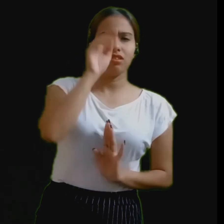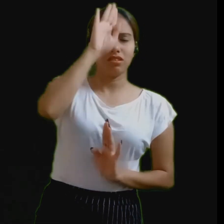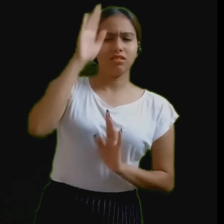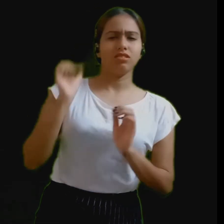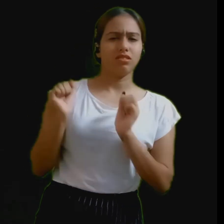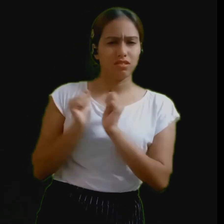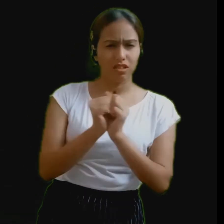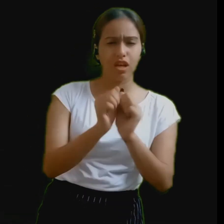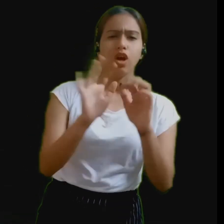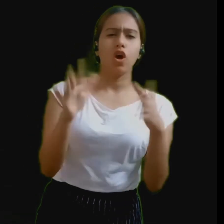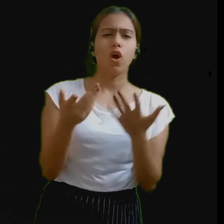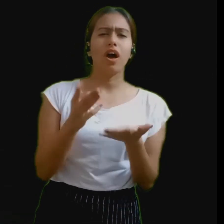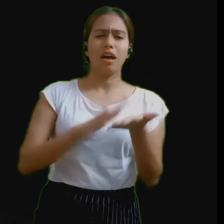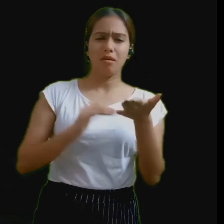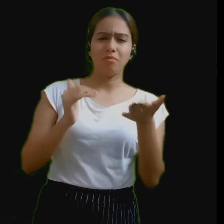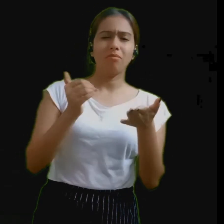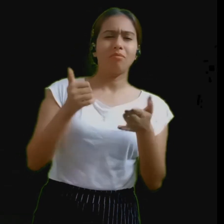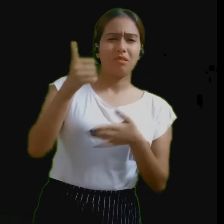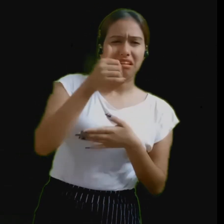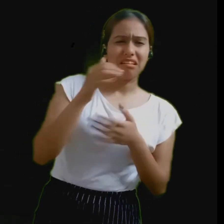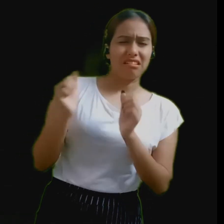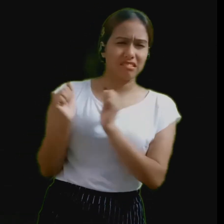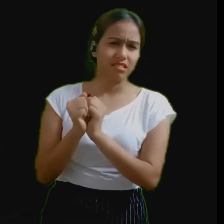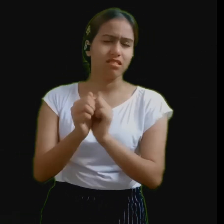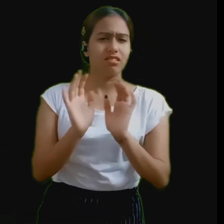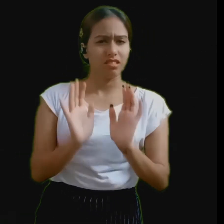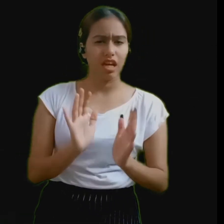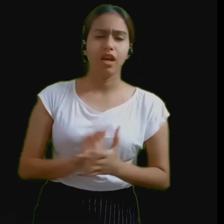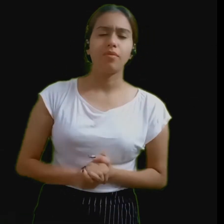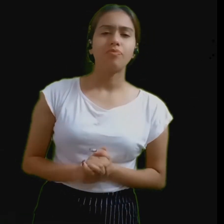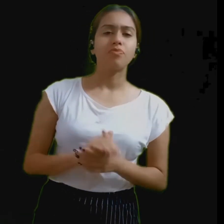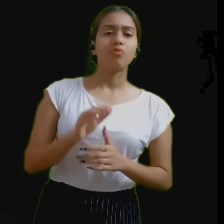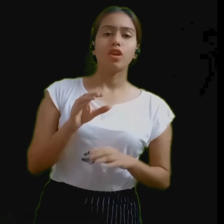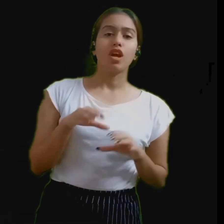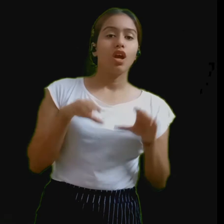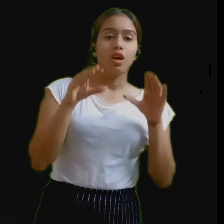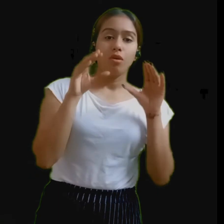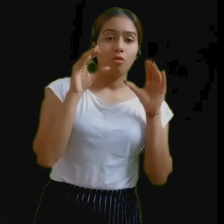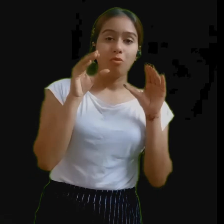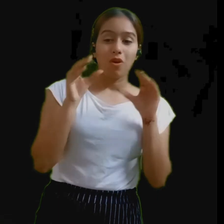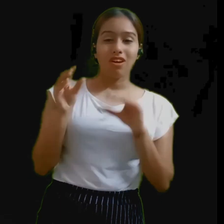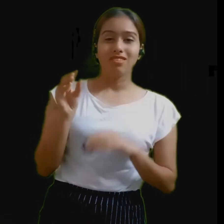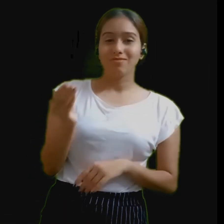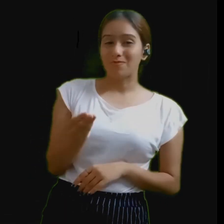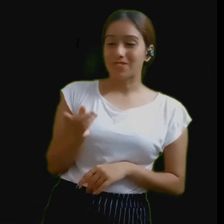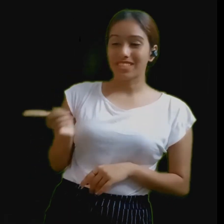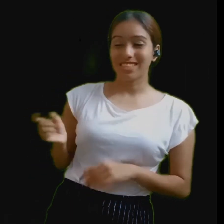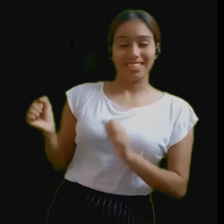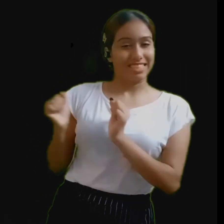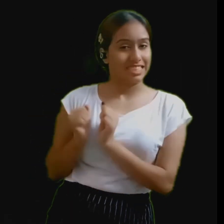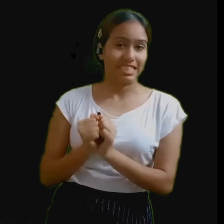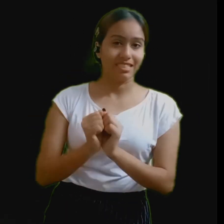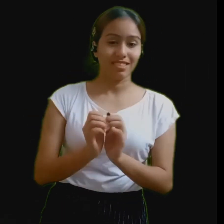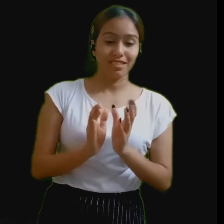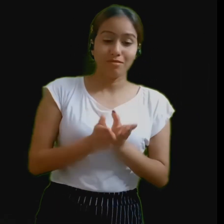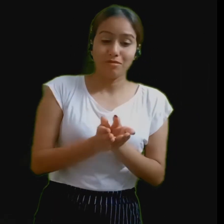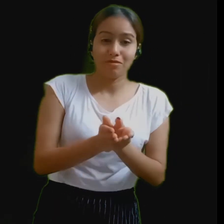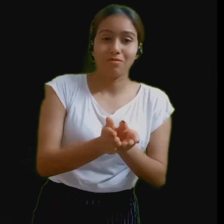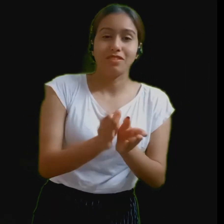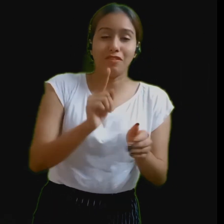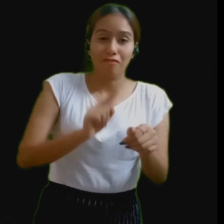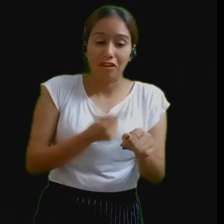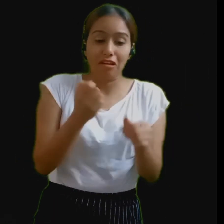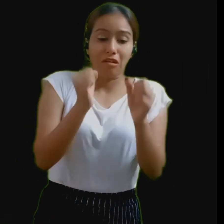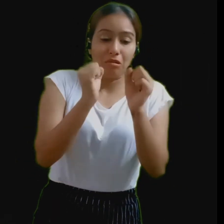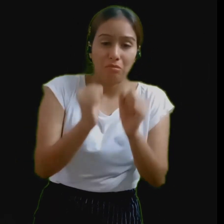जाते थे वहीं पर वो डॉगी जाता था, तो डॉगी भी नाव में बैठा हुआ था। ये उस कुत्ते के लिए पहला सफर था जब वो समुद्री रास्ता तय कर